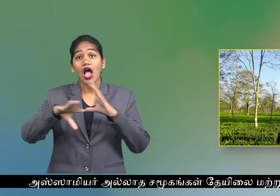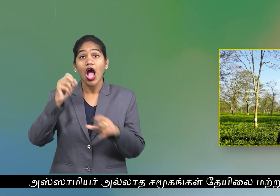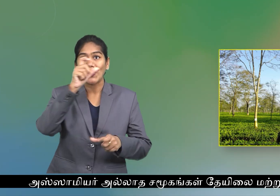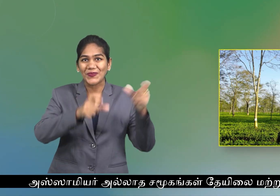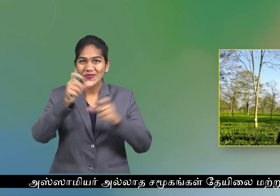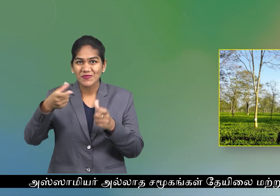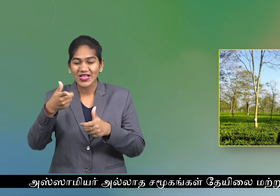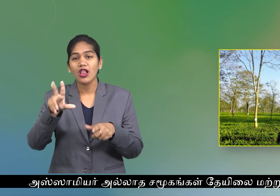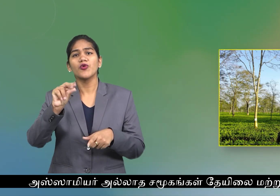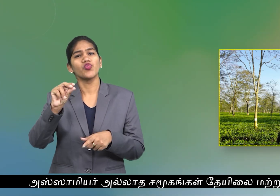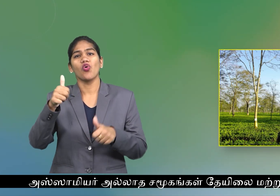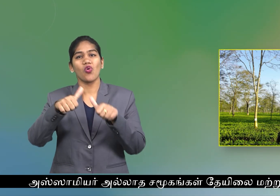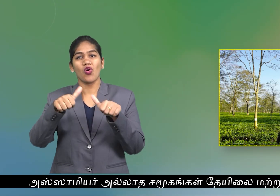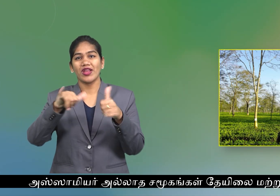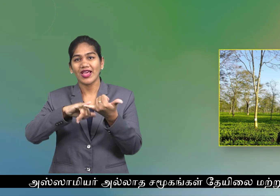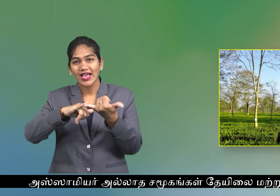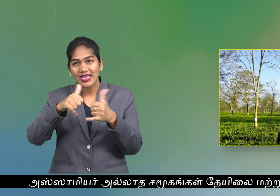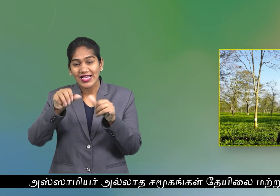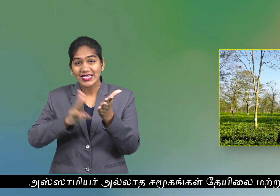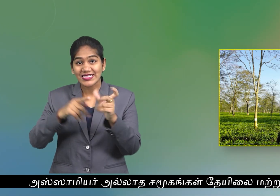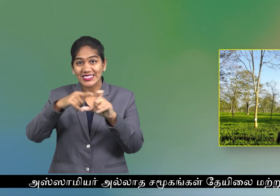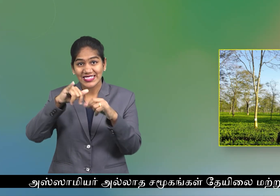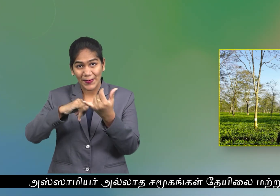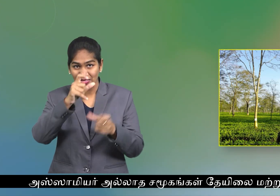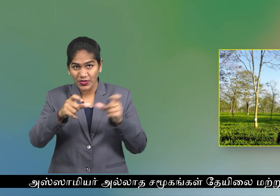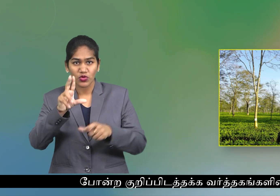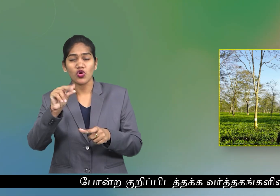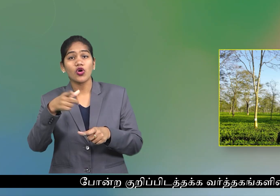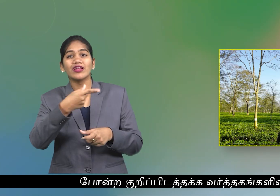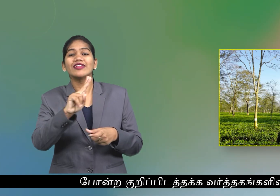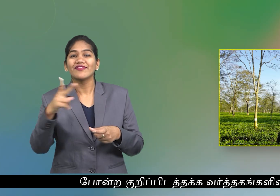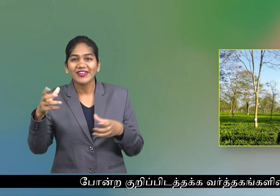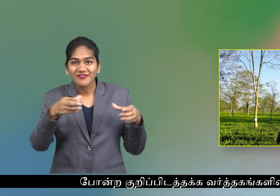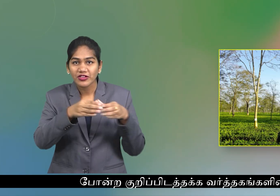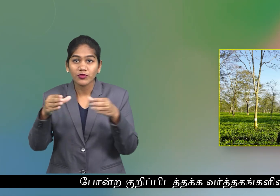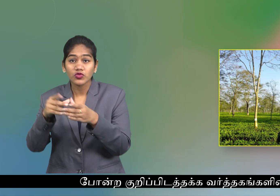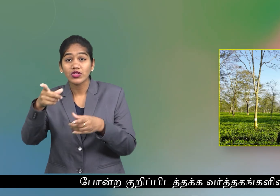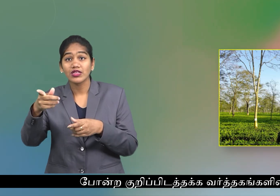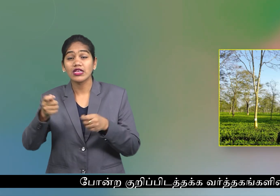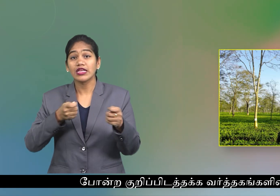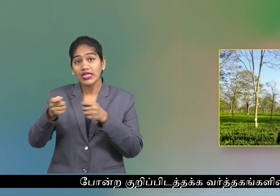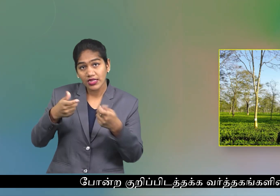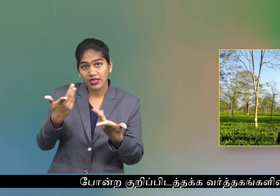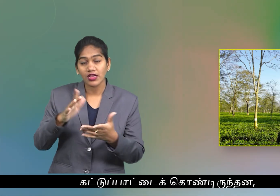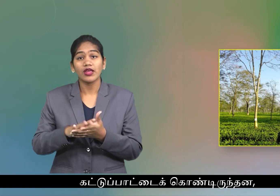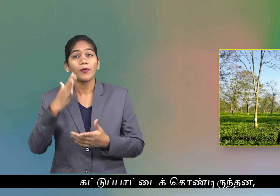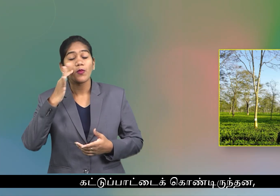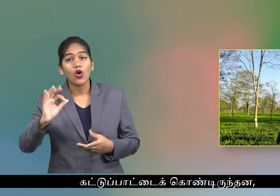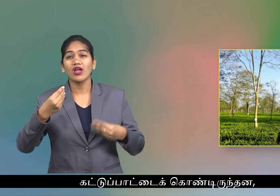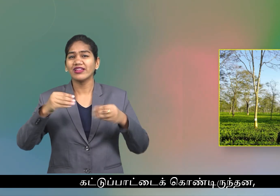அசாமியர் அல்லாத சமூகங்கள் தேயிலை மற்றும் எண்ணெய் போன்ற குறிப்பிடத்தக்க வர்த்தகங்களின் கட்டுப்பாட்டை